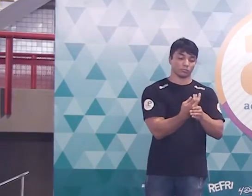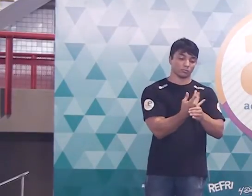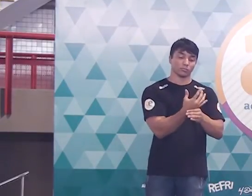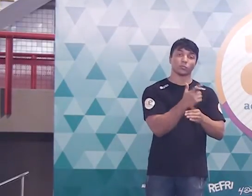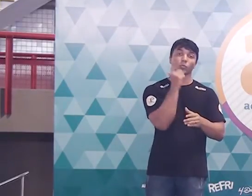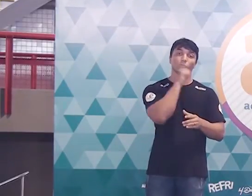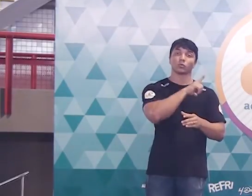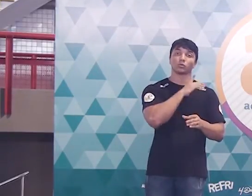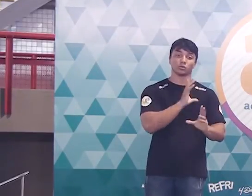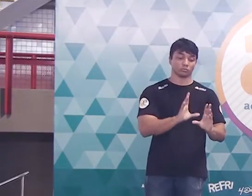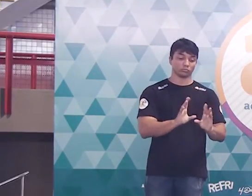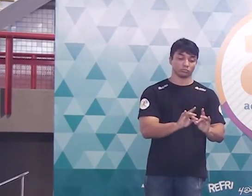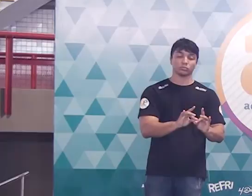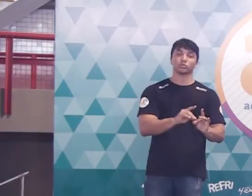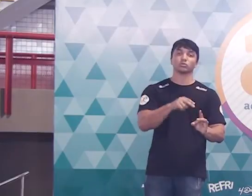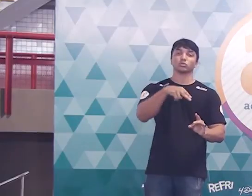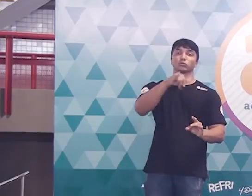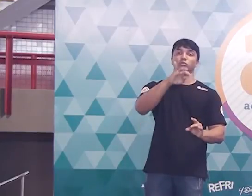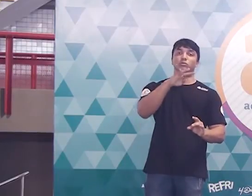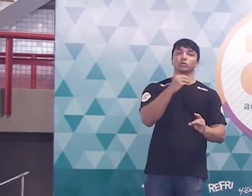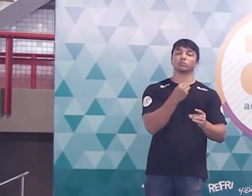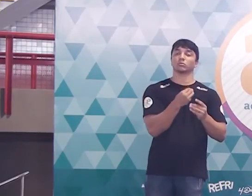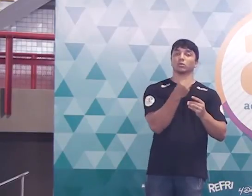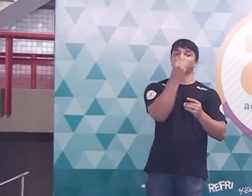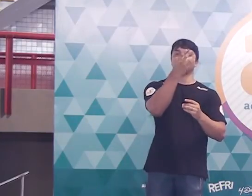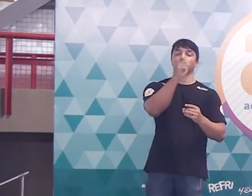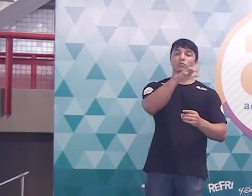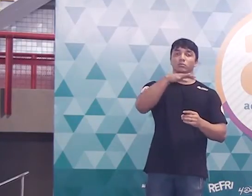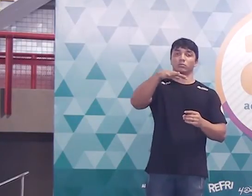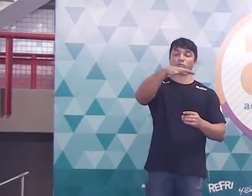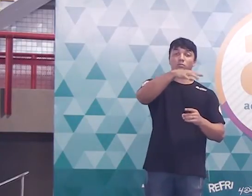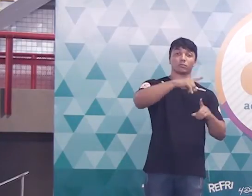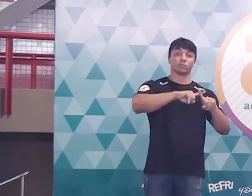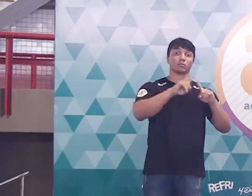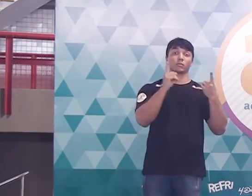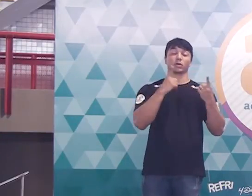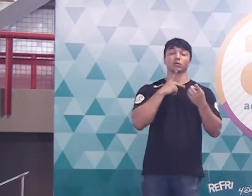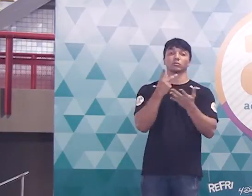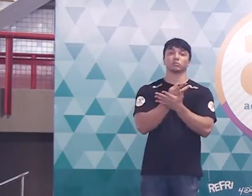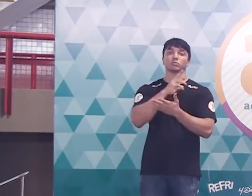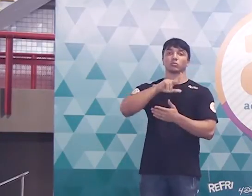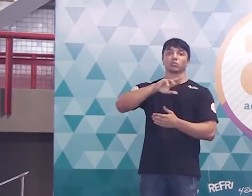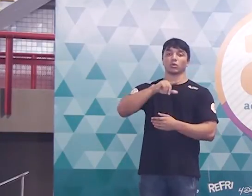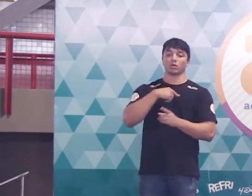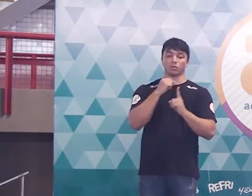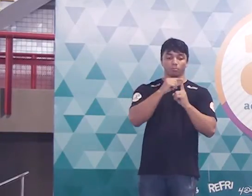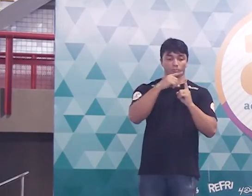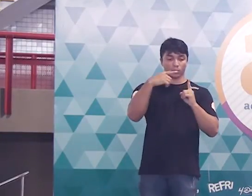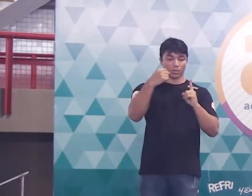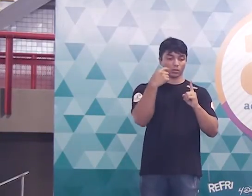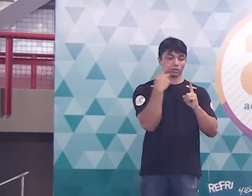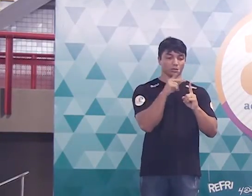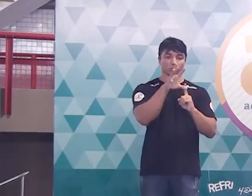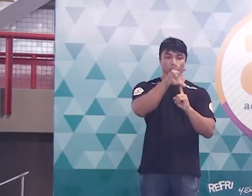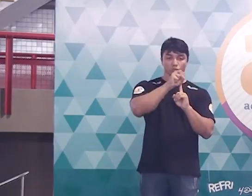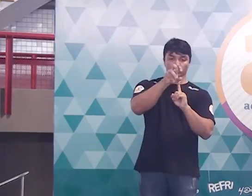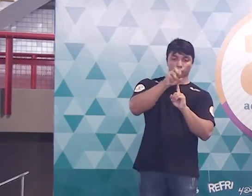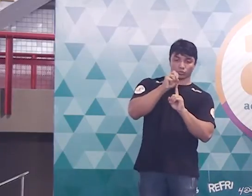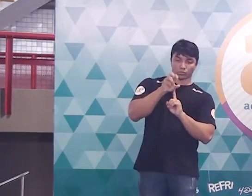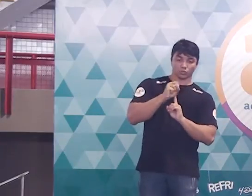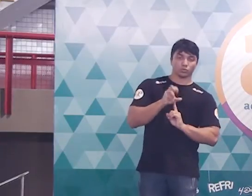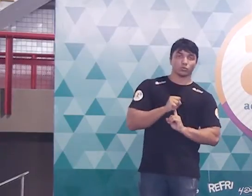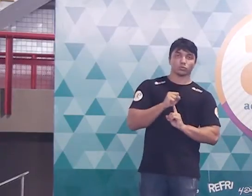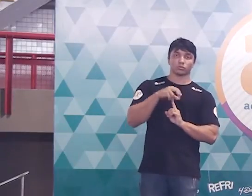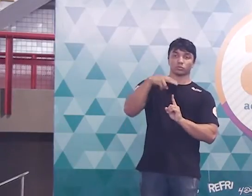consegue fixar o nitrogênio da atmosfera. Só que, na verdade, pessoal, não é a planta que retira